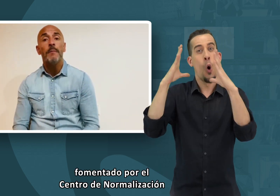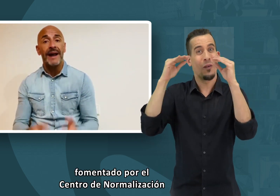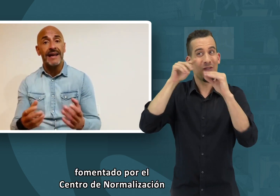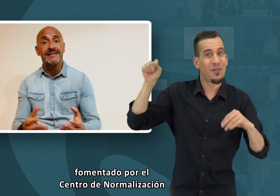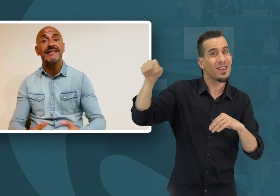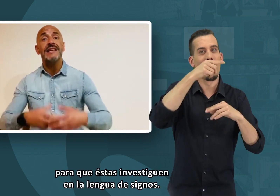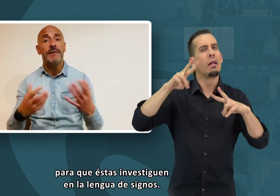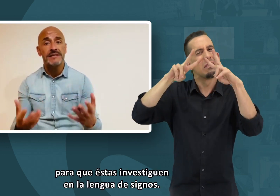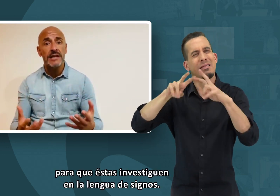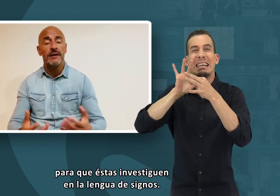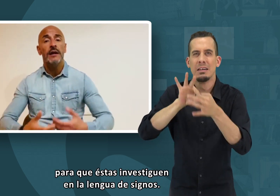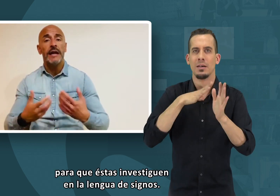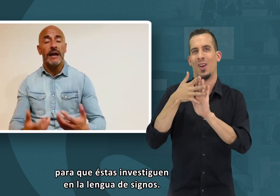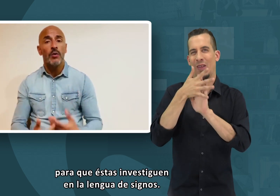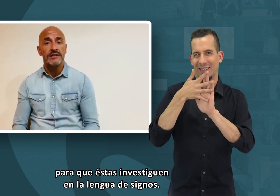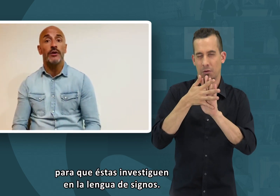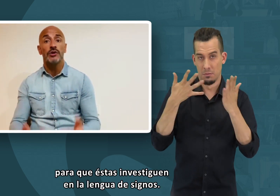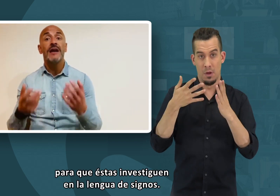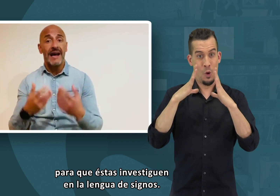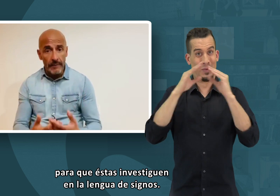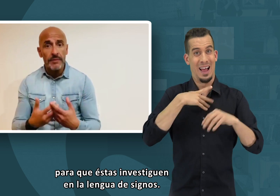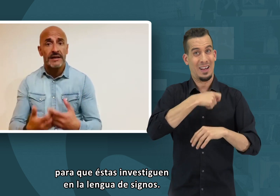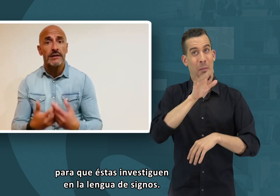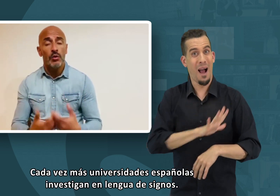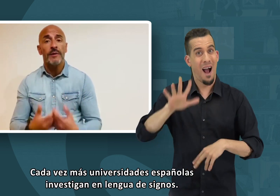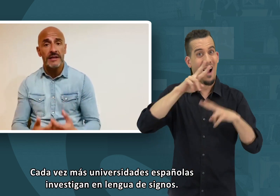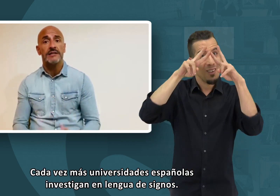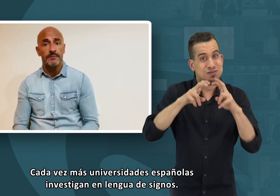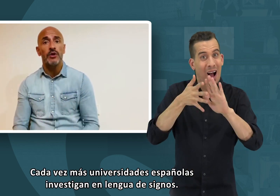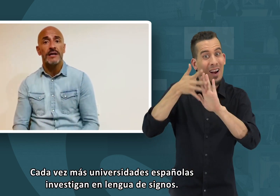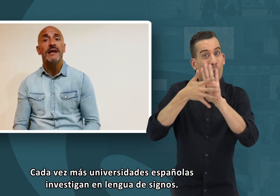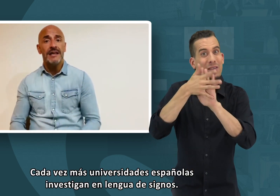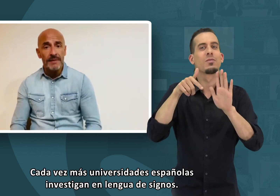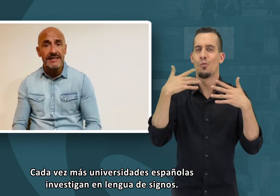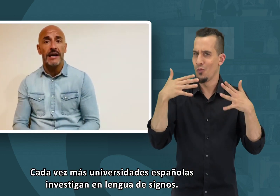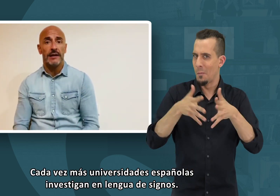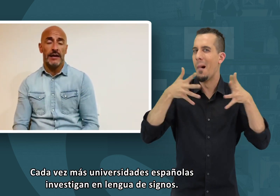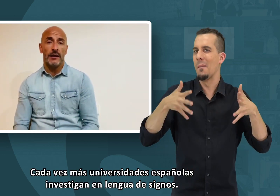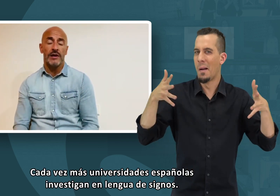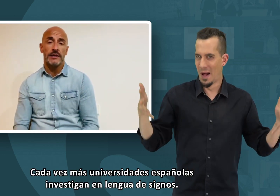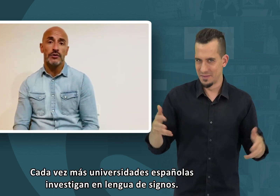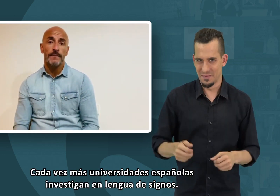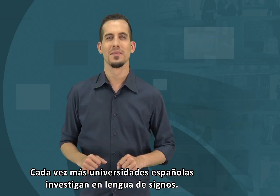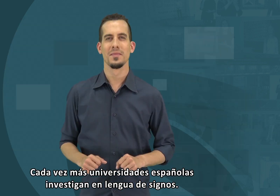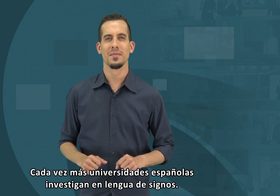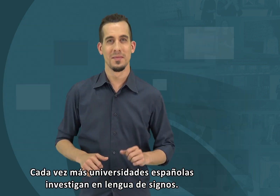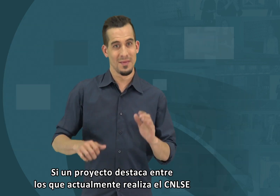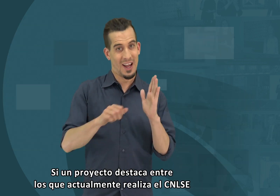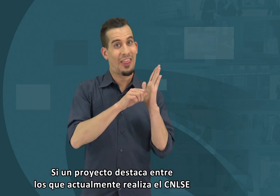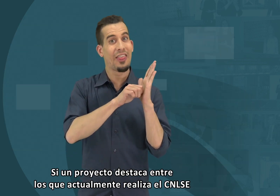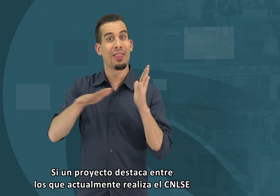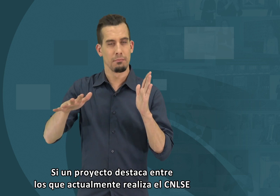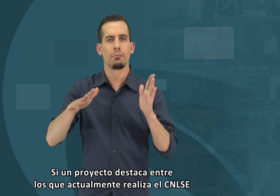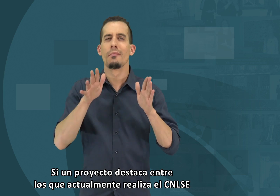Normalización para que éstas investiguen en la lengua de signos. Cada vez más universidades españolas investigan en lengua de signos.